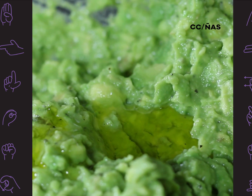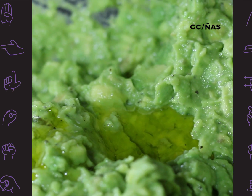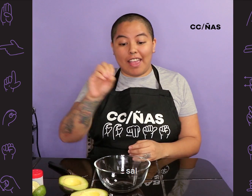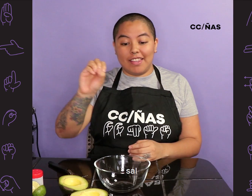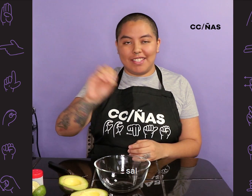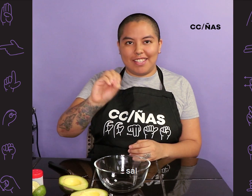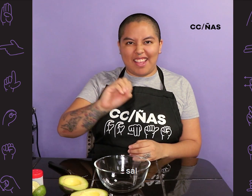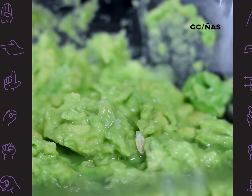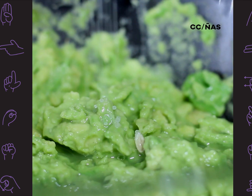sal